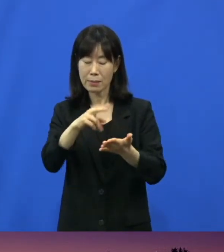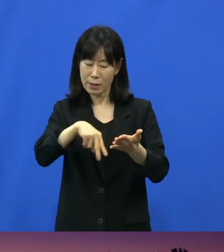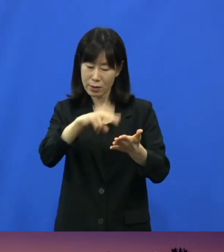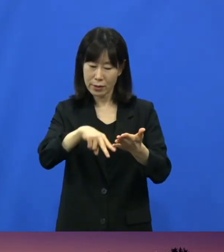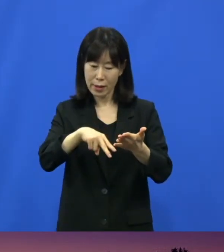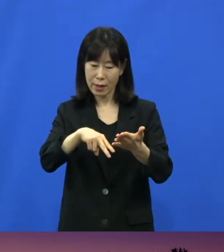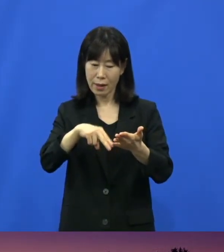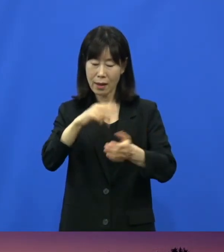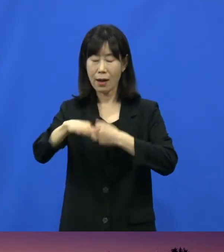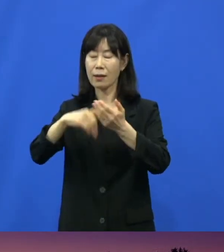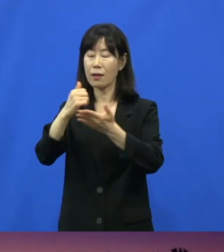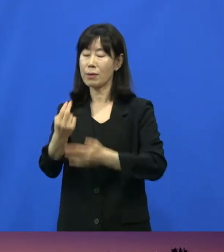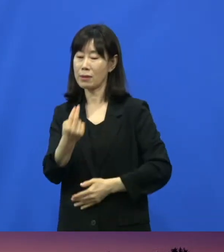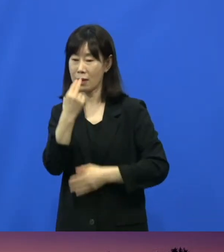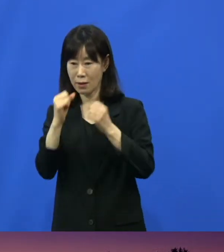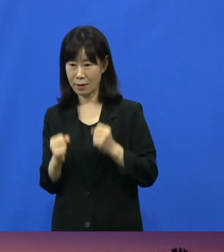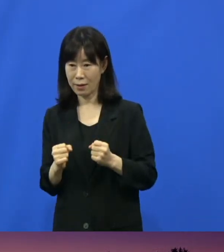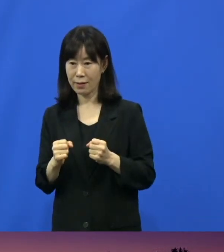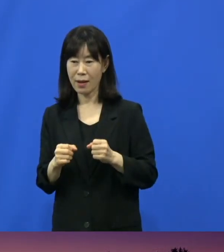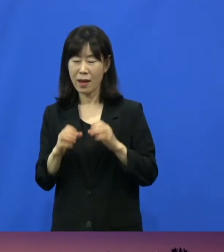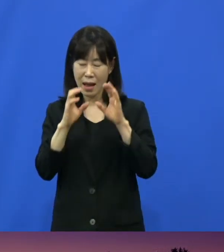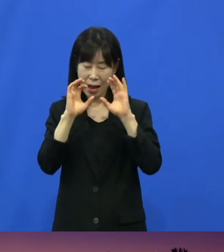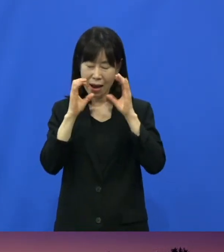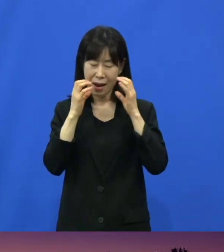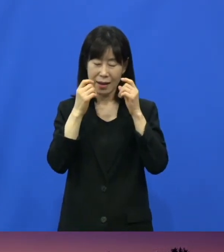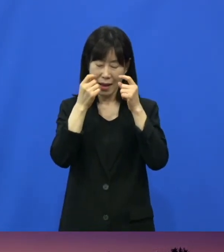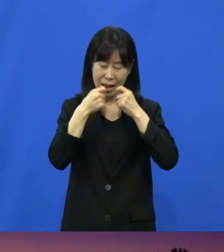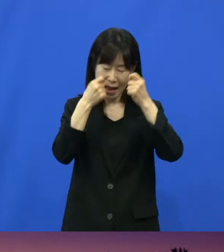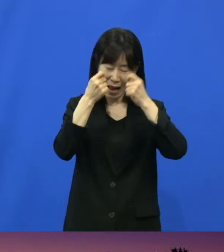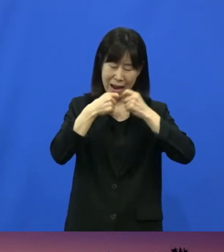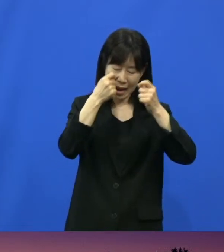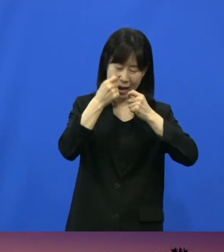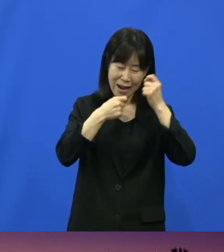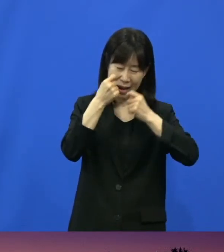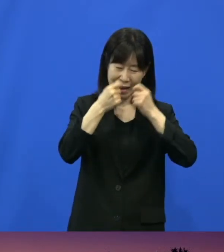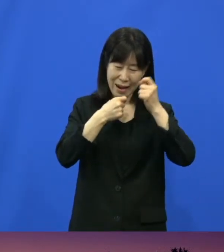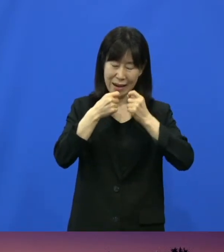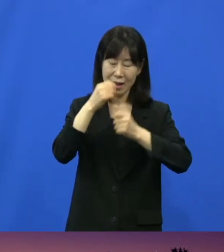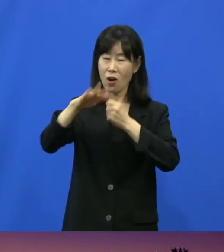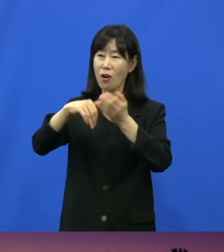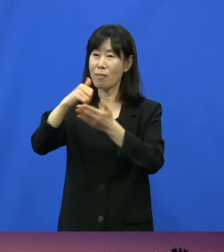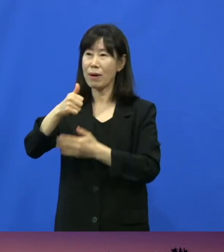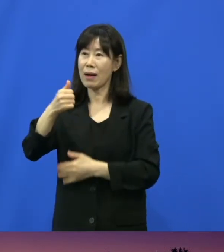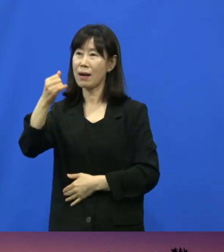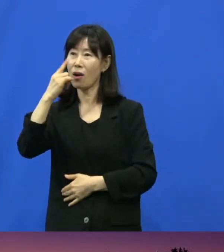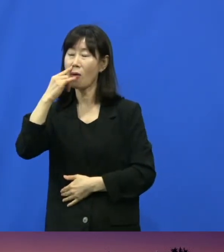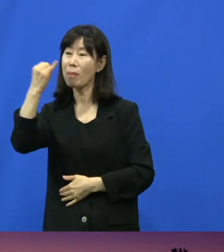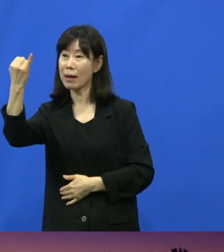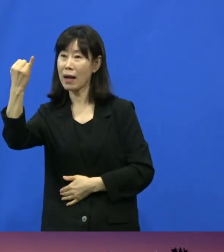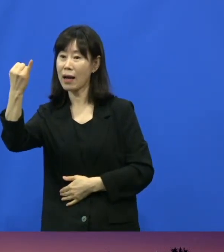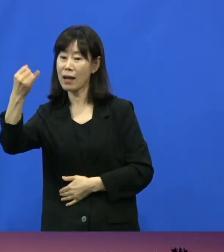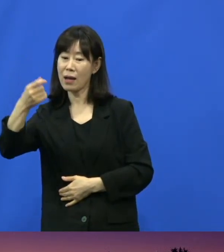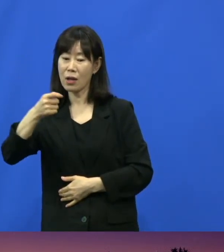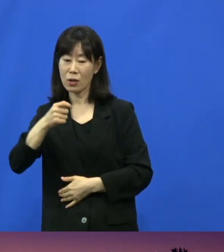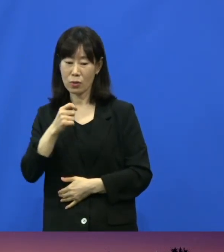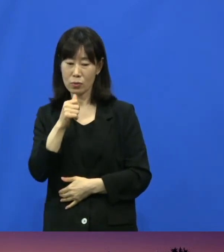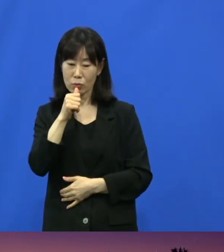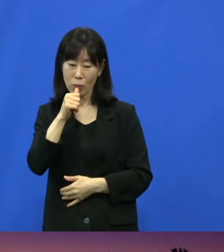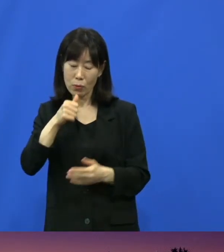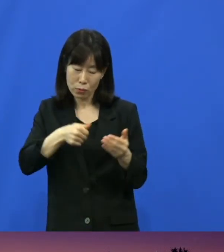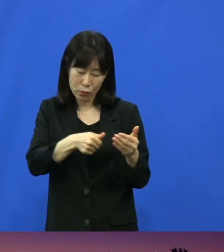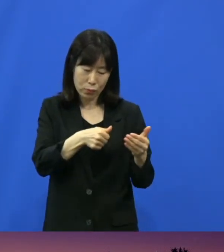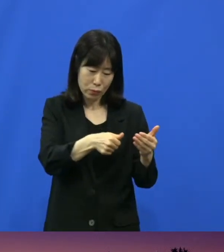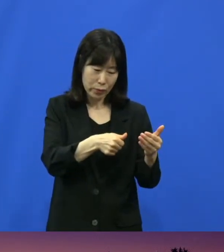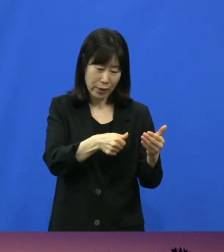아이가 그냥 울던 아이가 엄마의 집 꼭지에서 빨면서 막 먹다 보면 그 아이의 영혼이 막 그냥 살아날